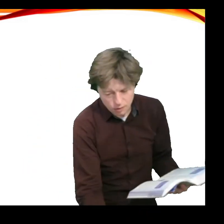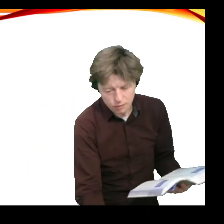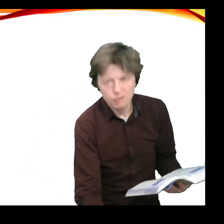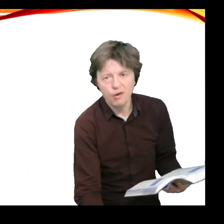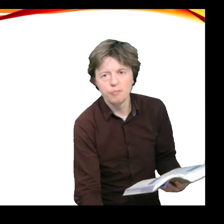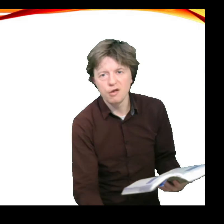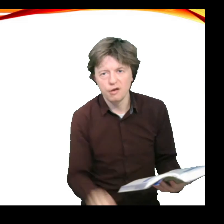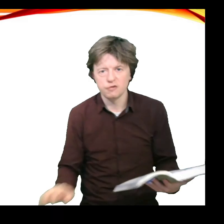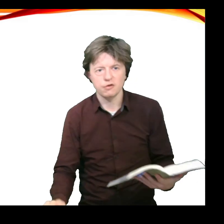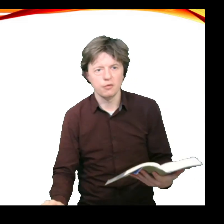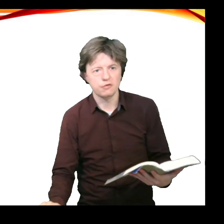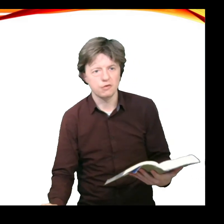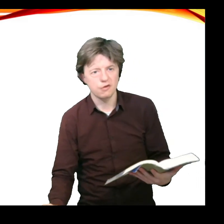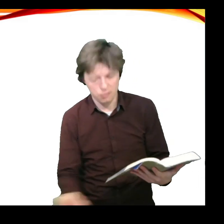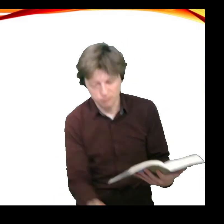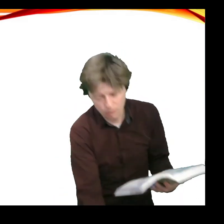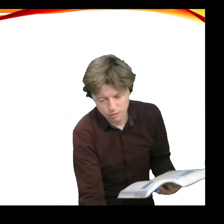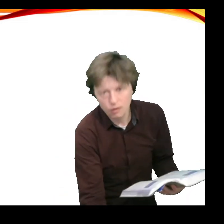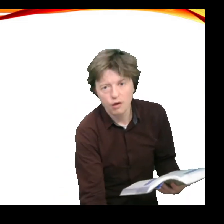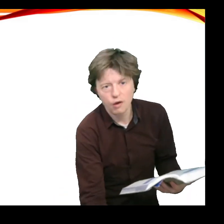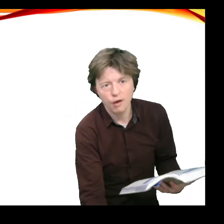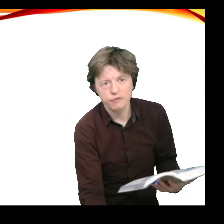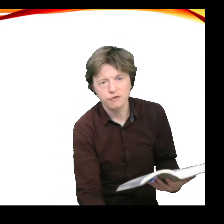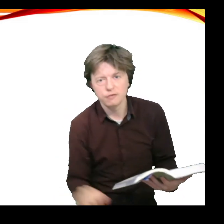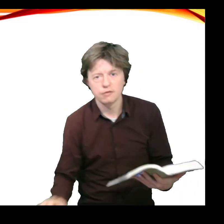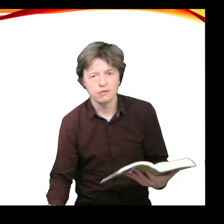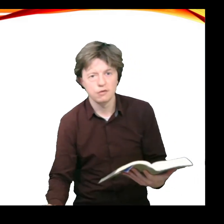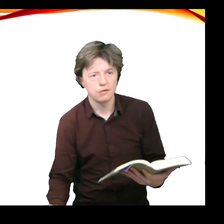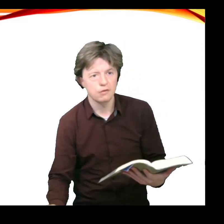Je mag meer lezen trouwens. Ik zal hem even aanzetten.